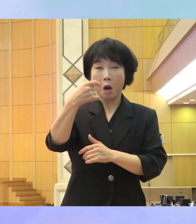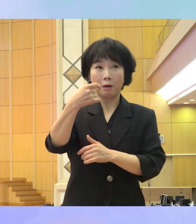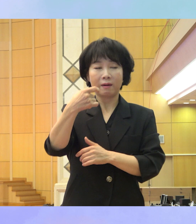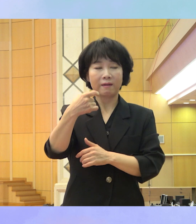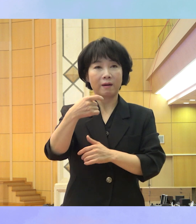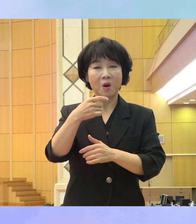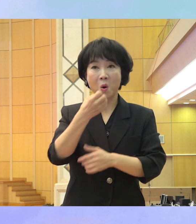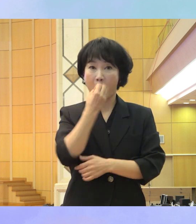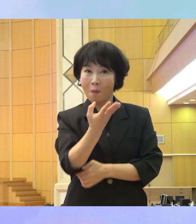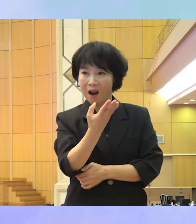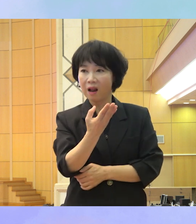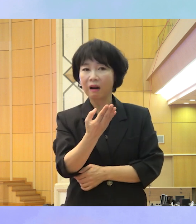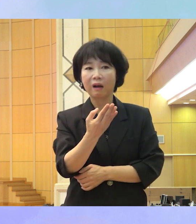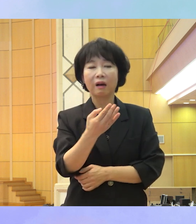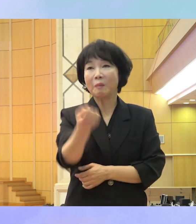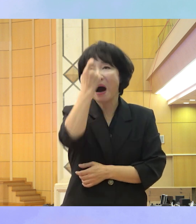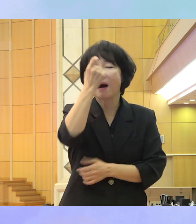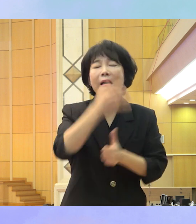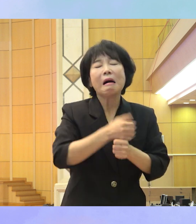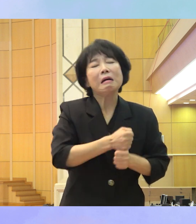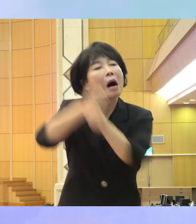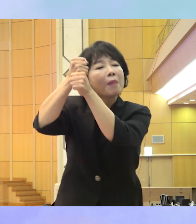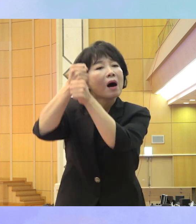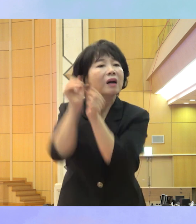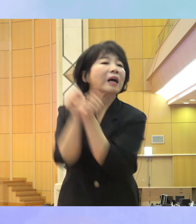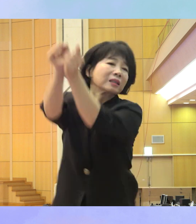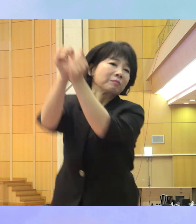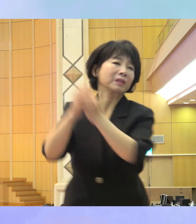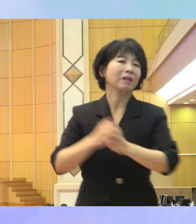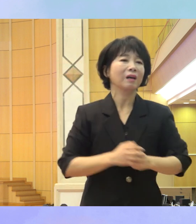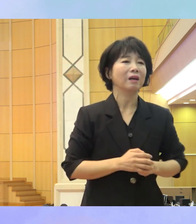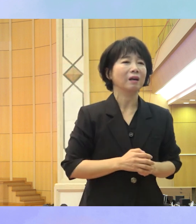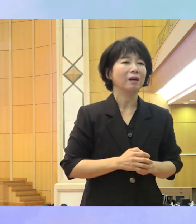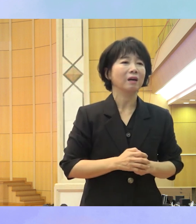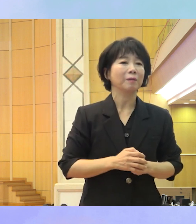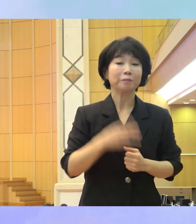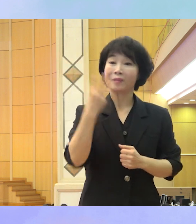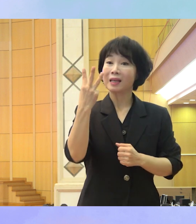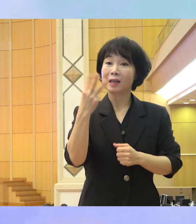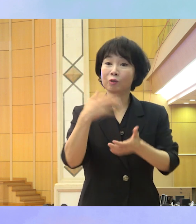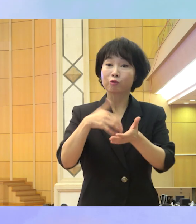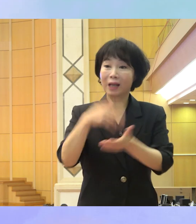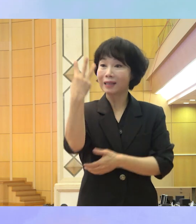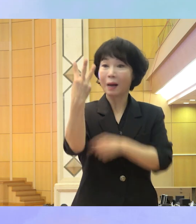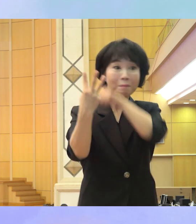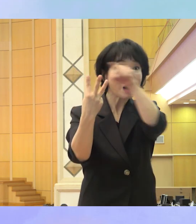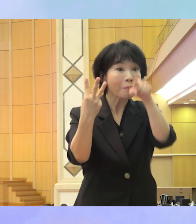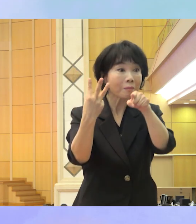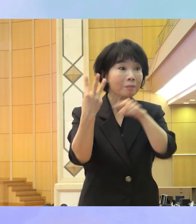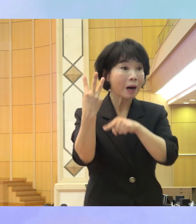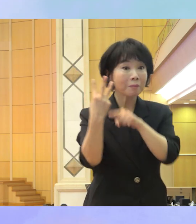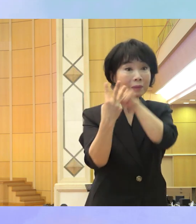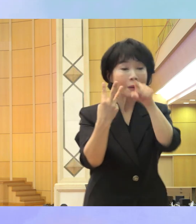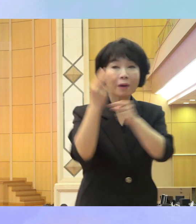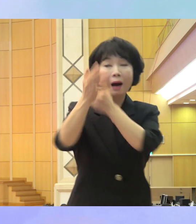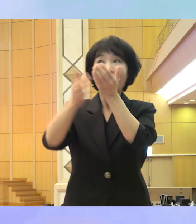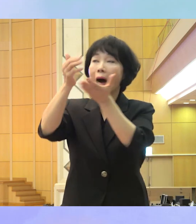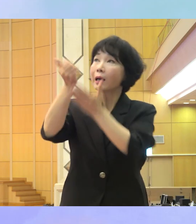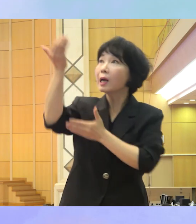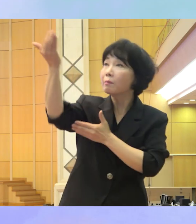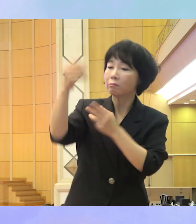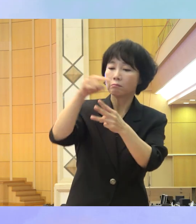체포하였습니다. 이렇게 삼자는 성경적으로도 하나님을